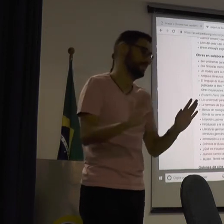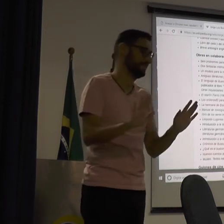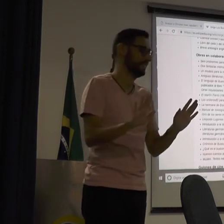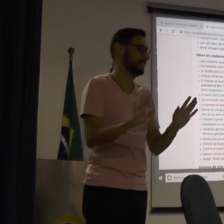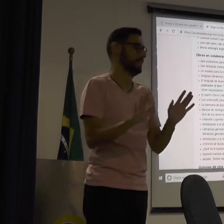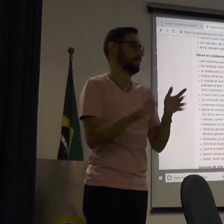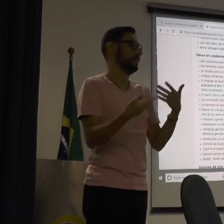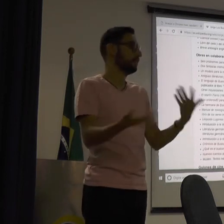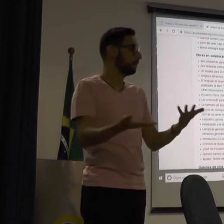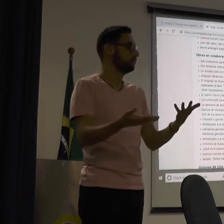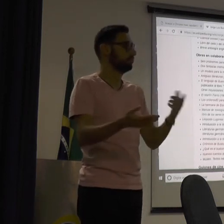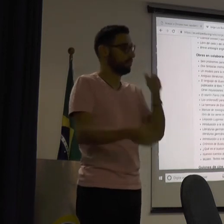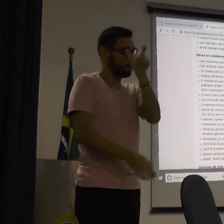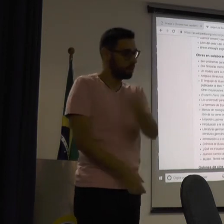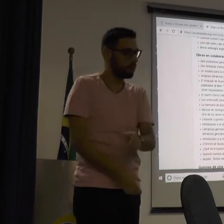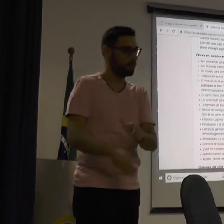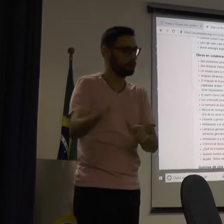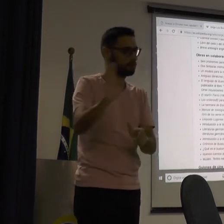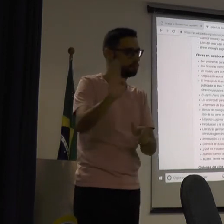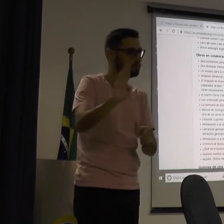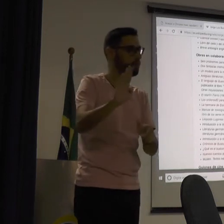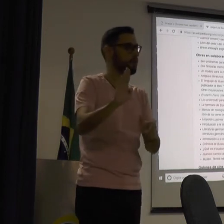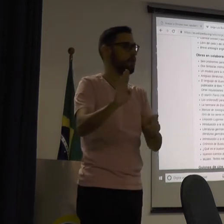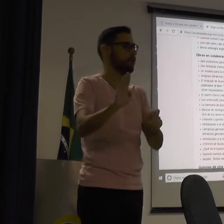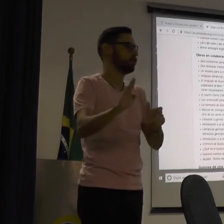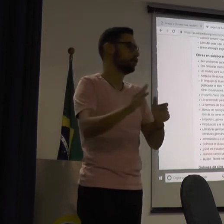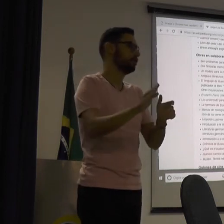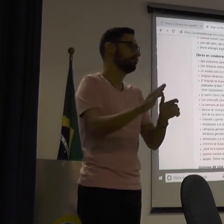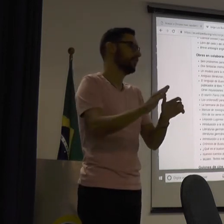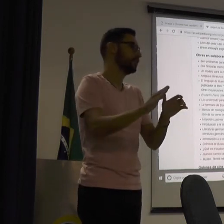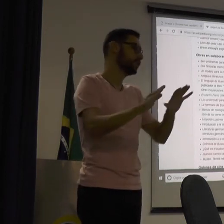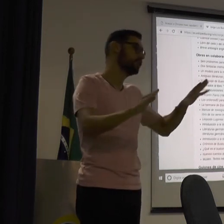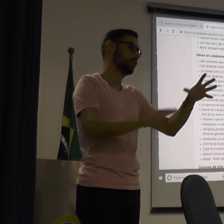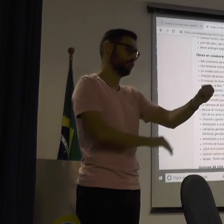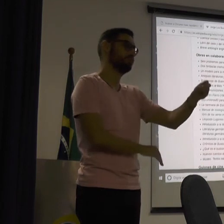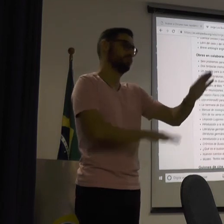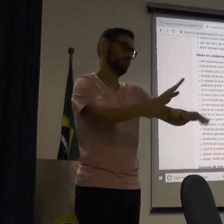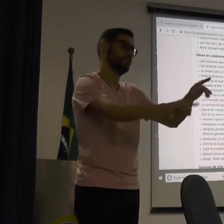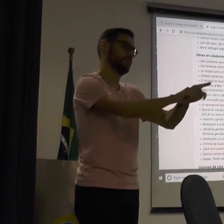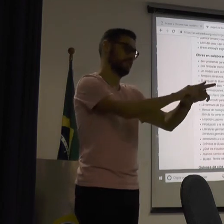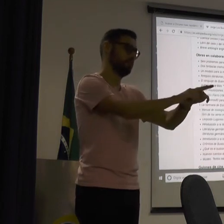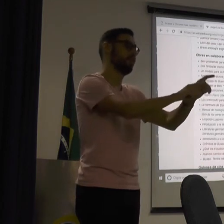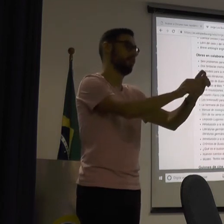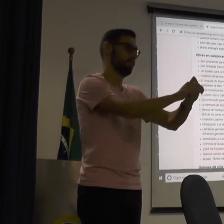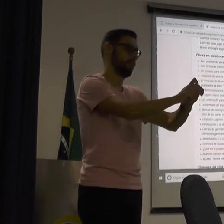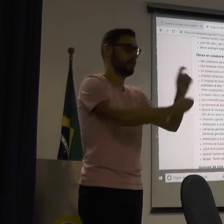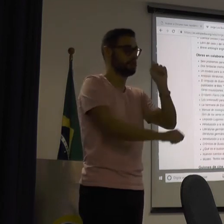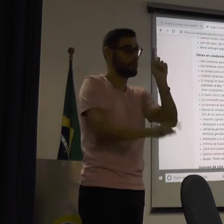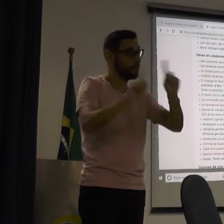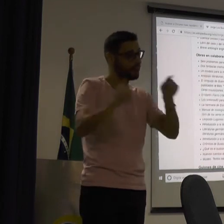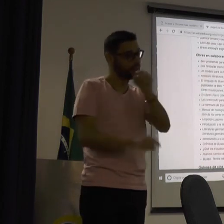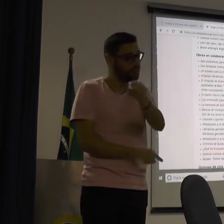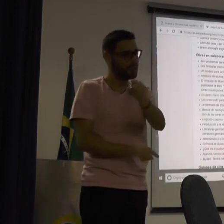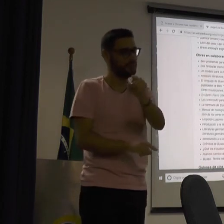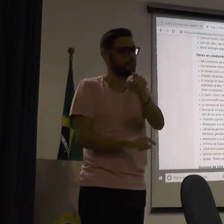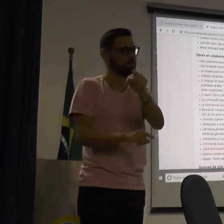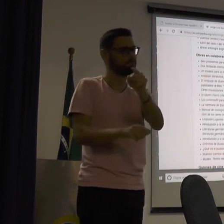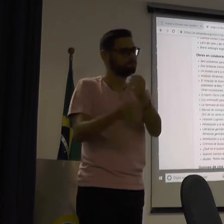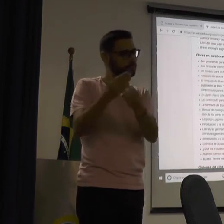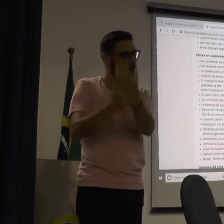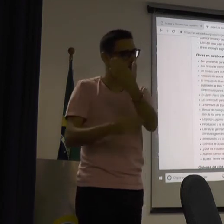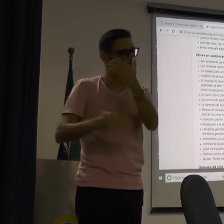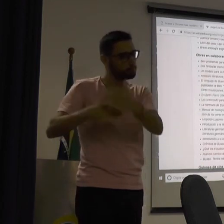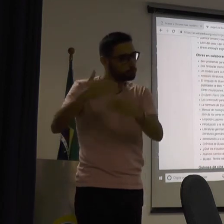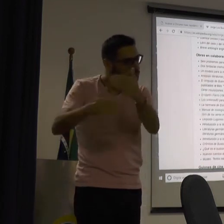ele faz é que quase todos nós fazemos, mas ele fez de maneira sistemática, né? Porque ele viu que através